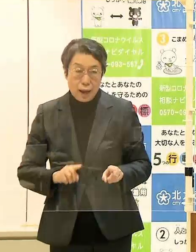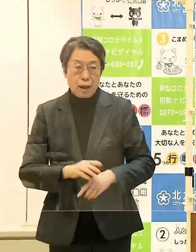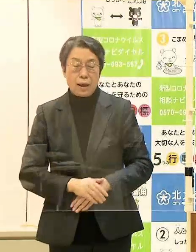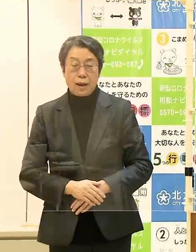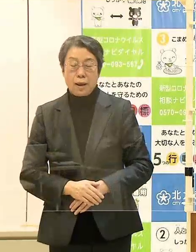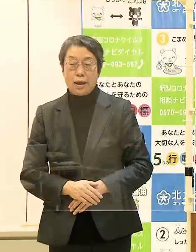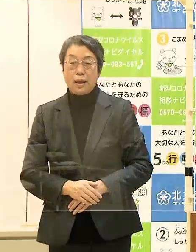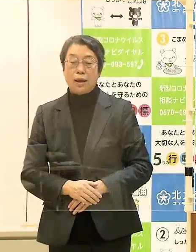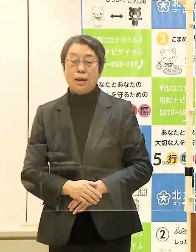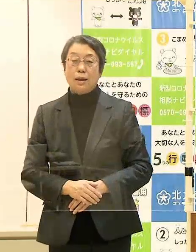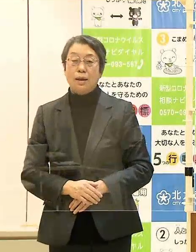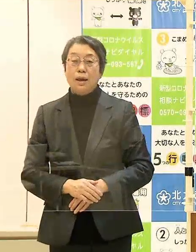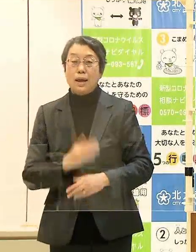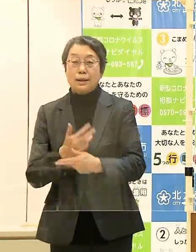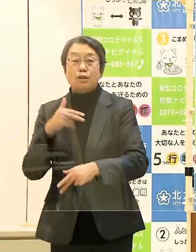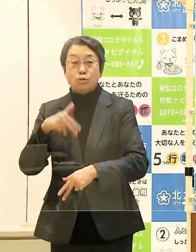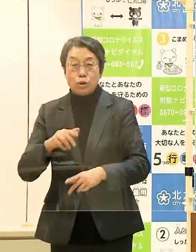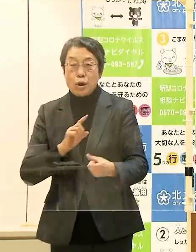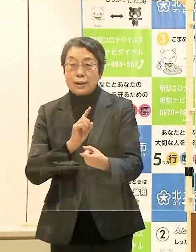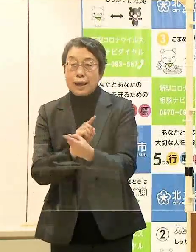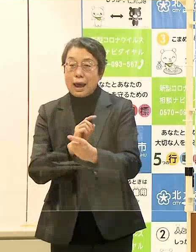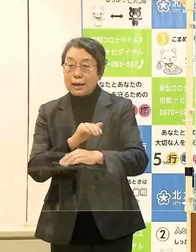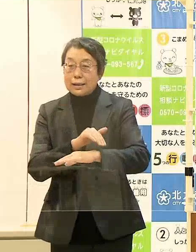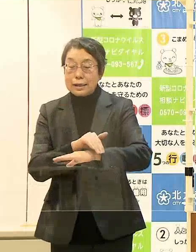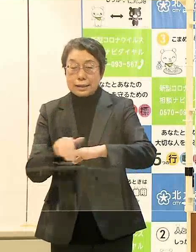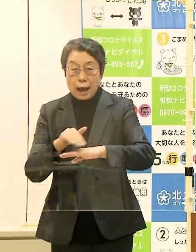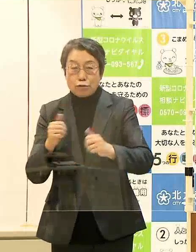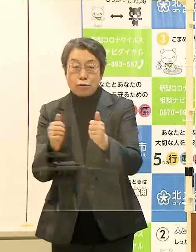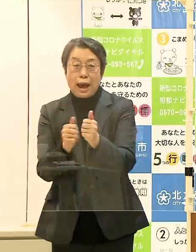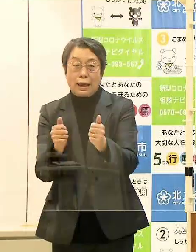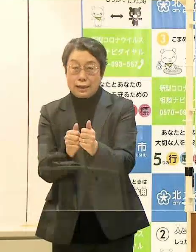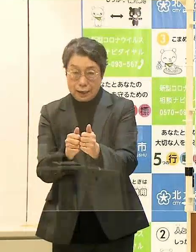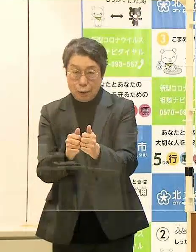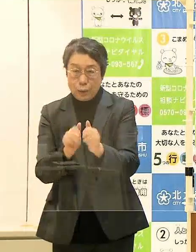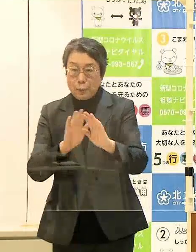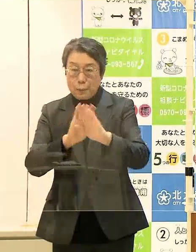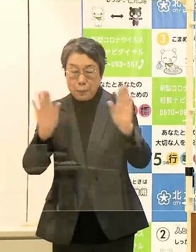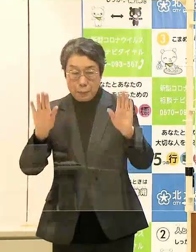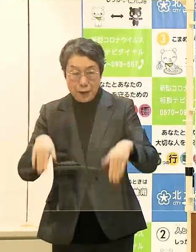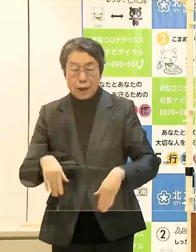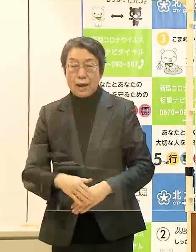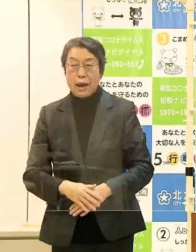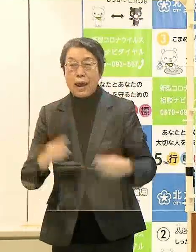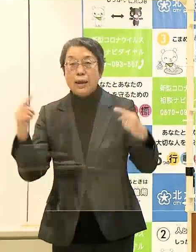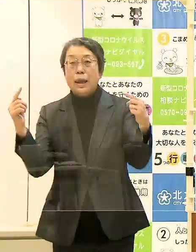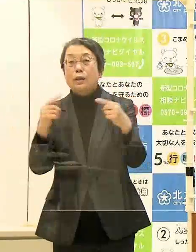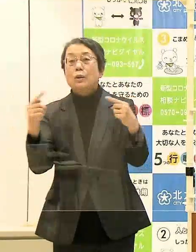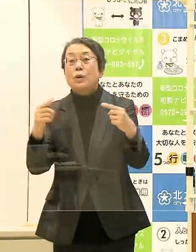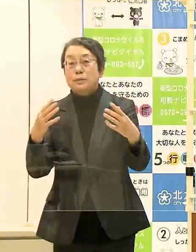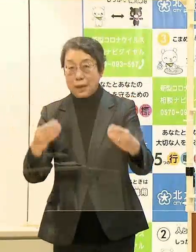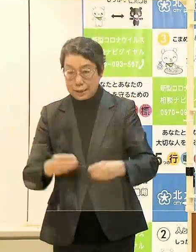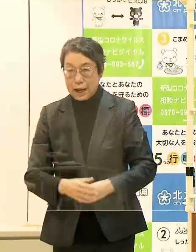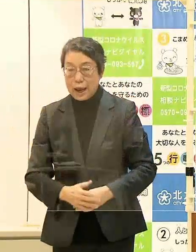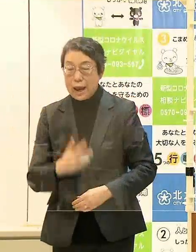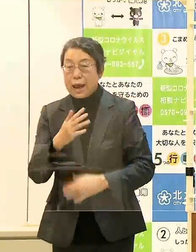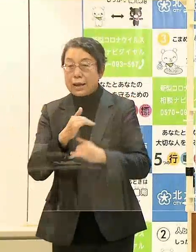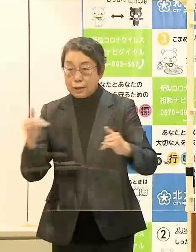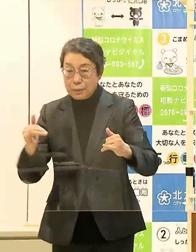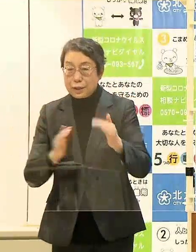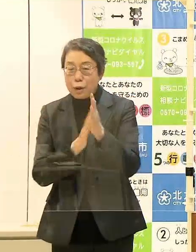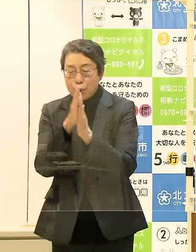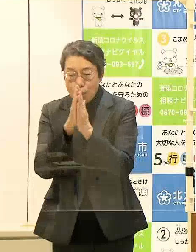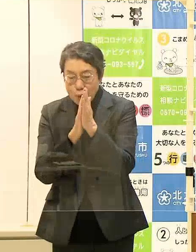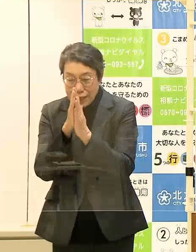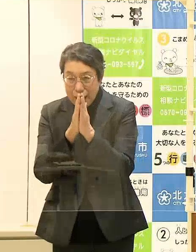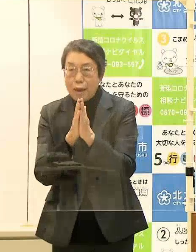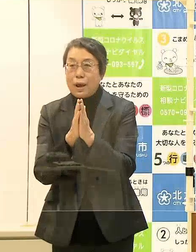本誌の対策会議を開催して本ウイントを検討しました結果まず市民への要請と